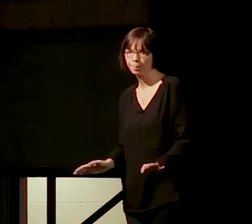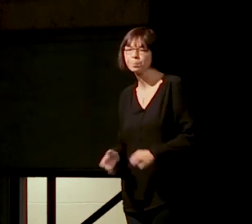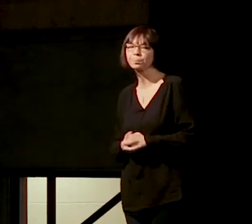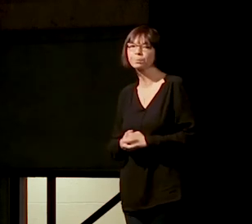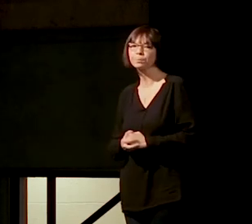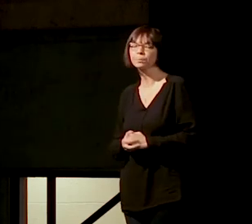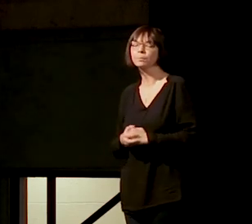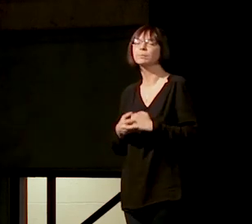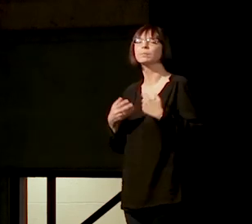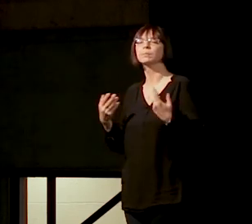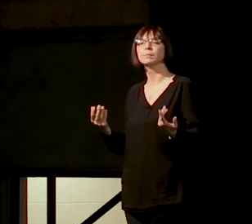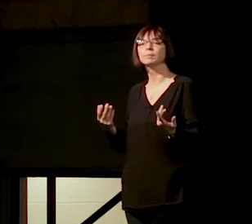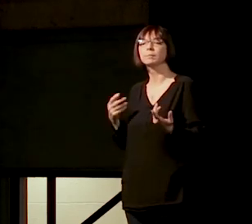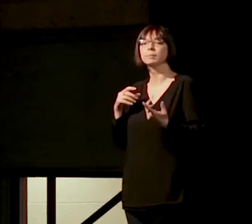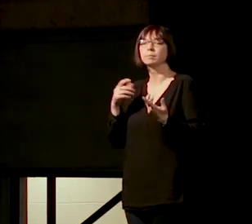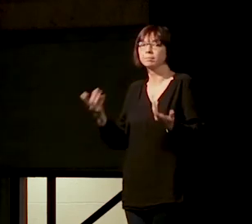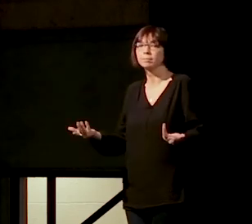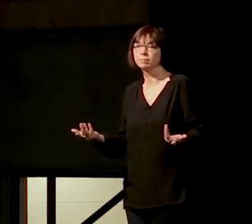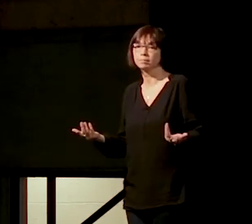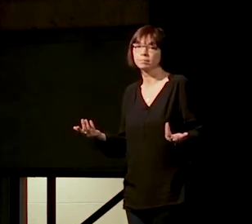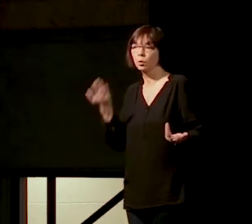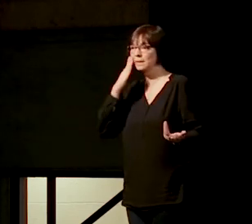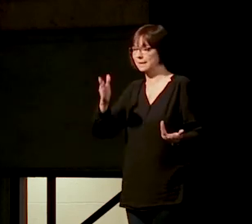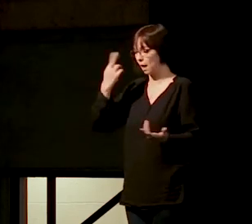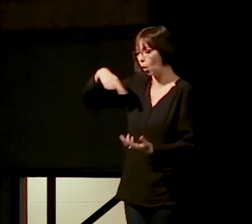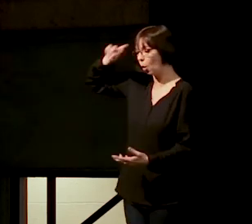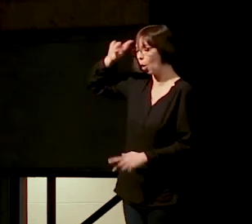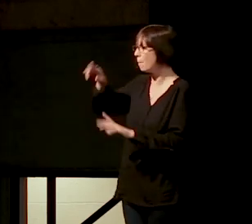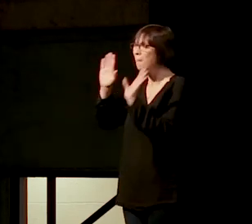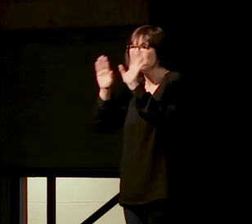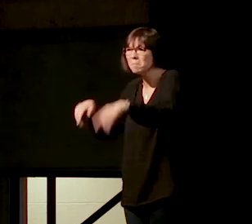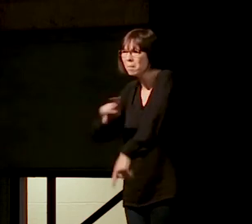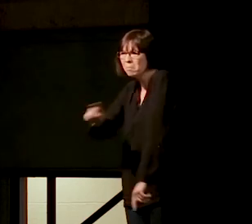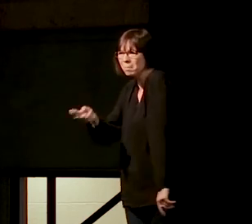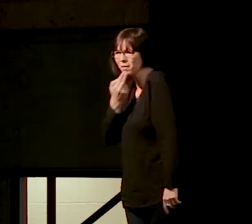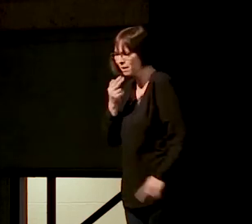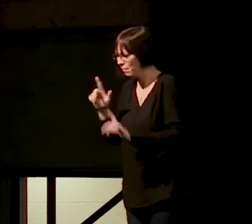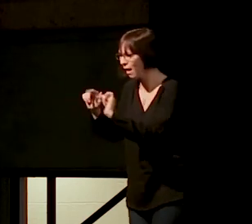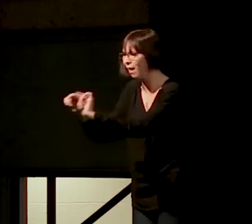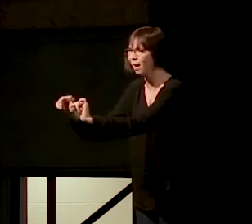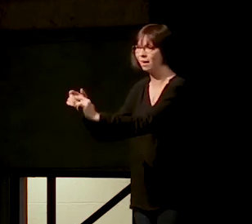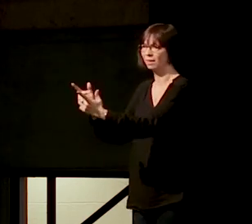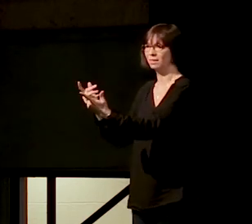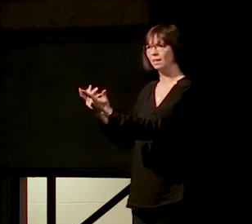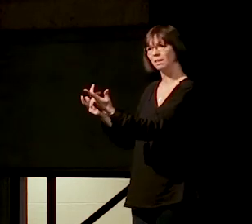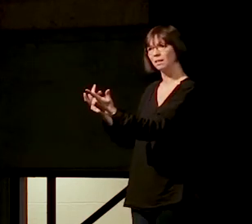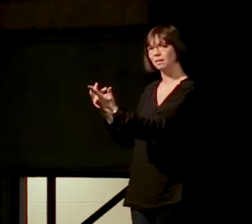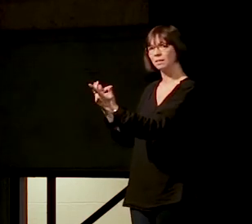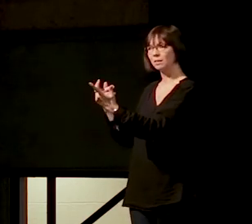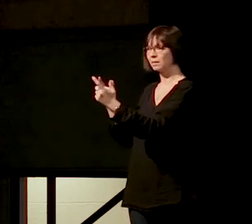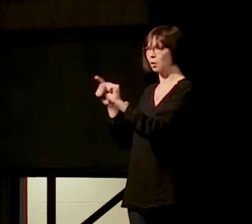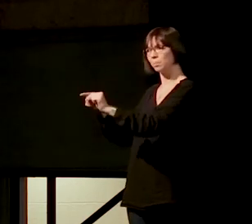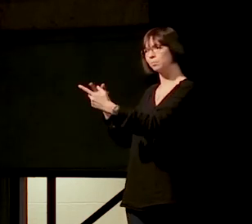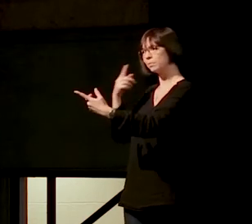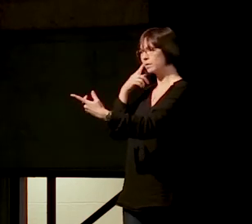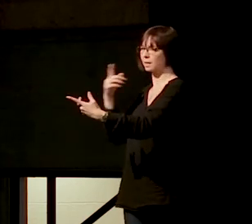Après cela, on ne sait que trop bien que l'Europe, même imparfaite, est ici tout autant le fer de lance que le